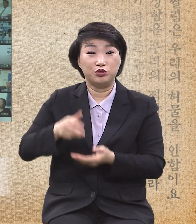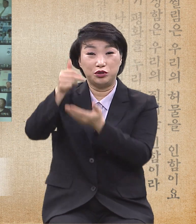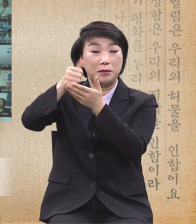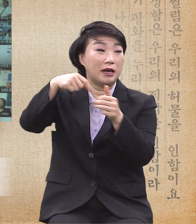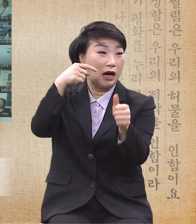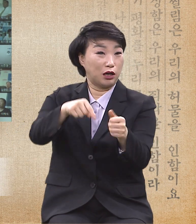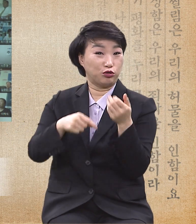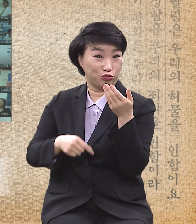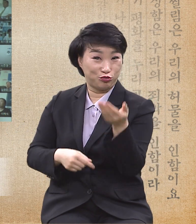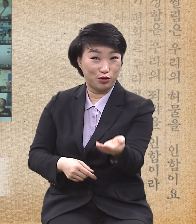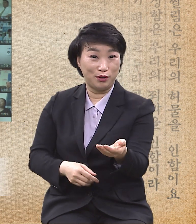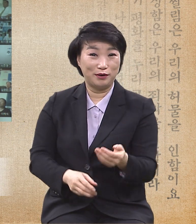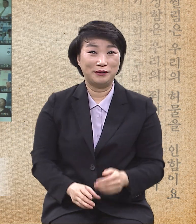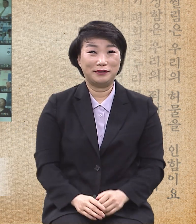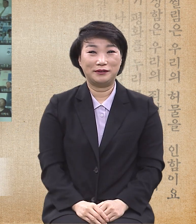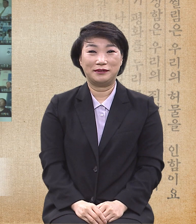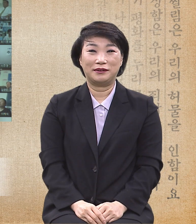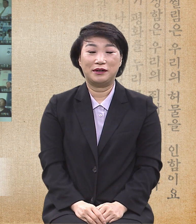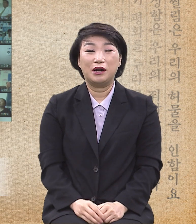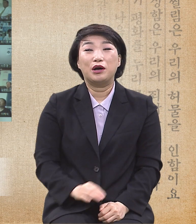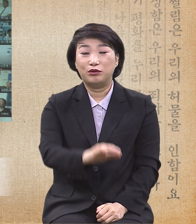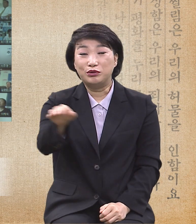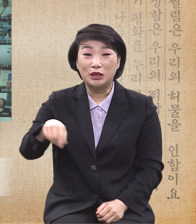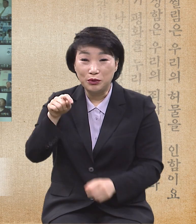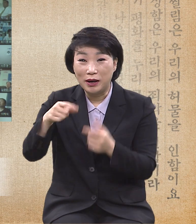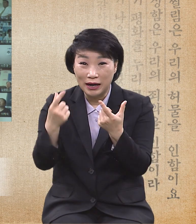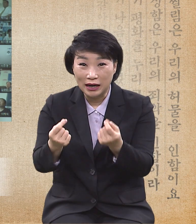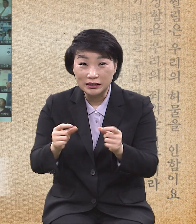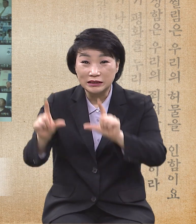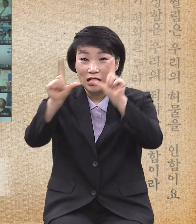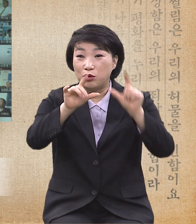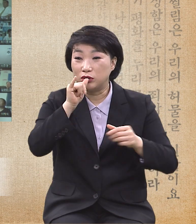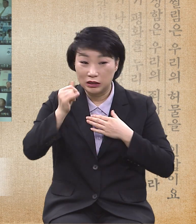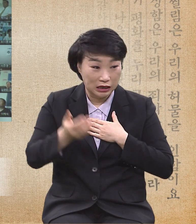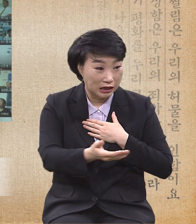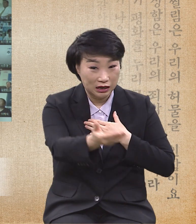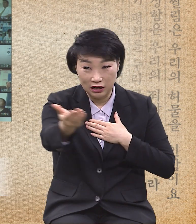주님이 가르쳐 줬어요. 우리 그렇게 사시나요?